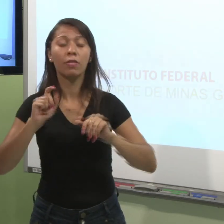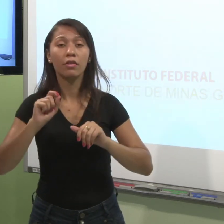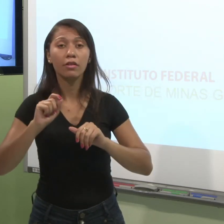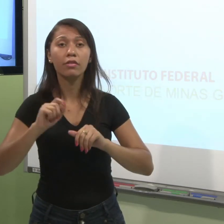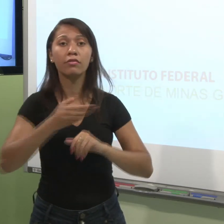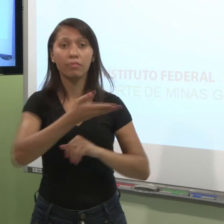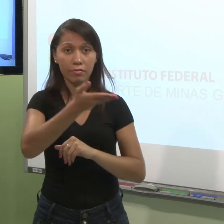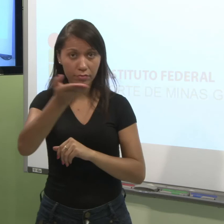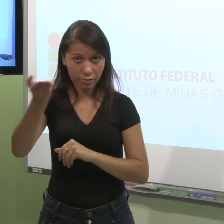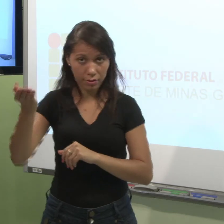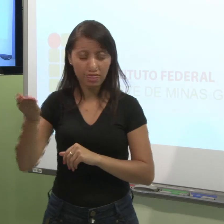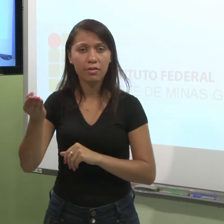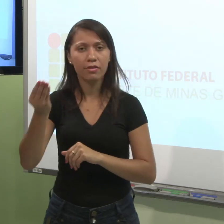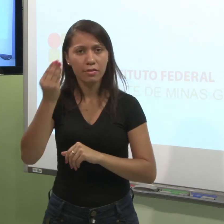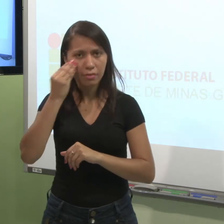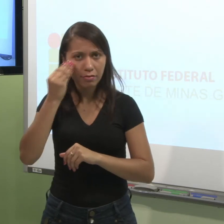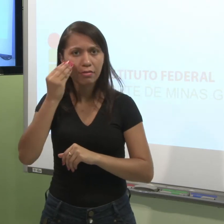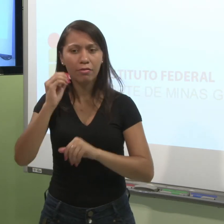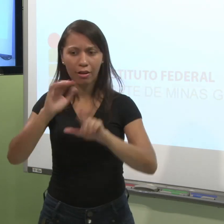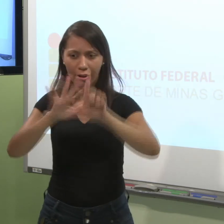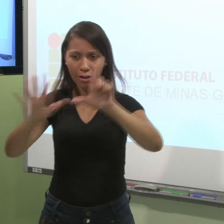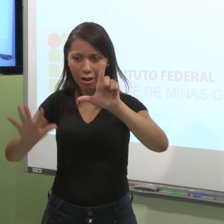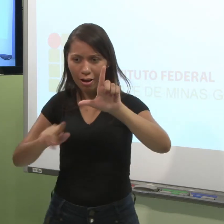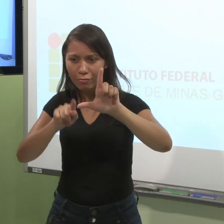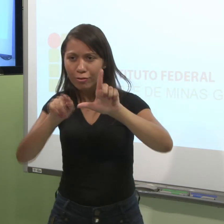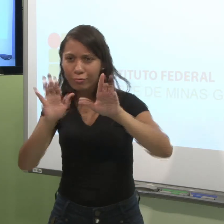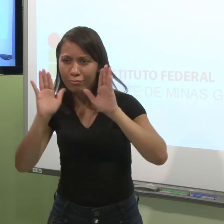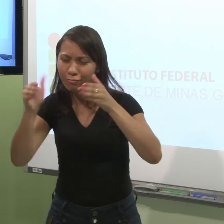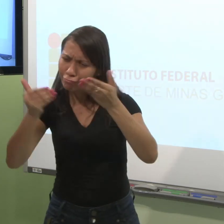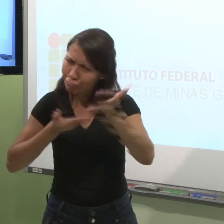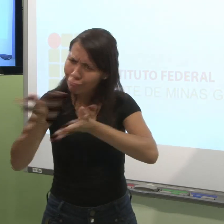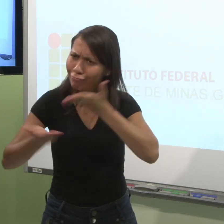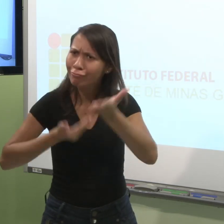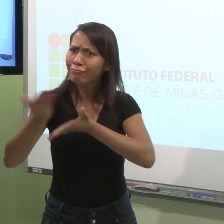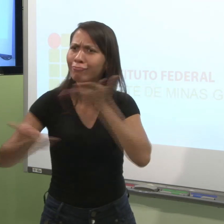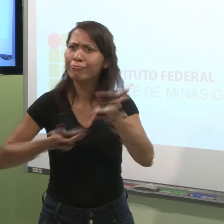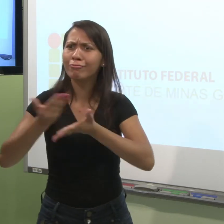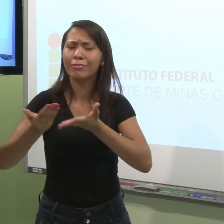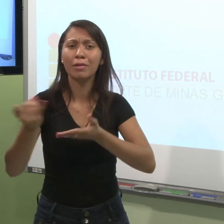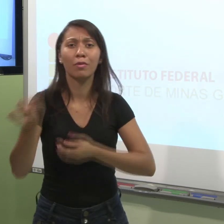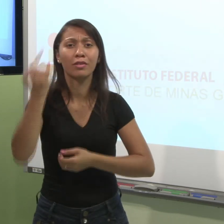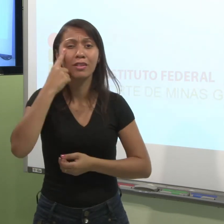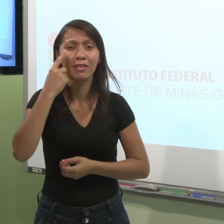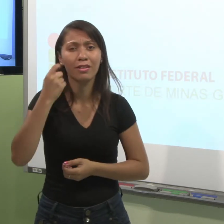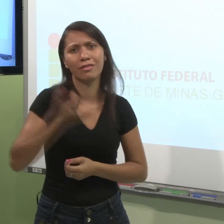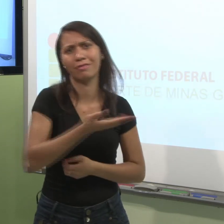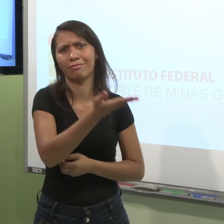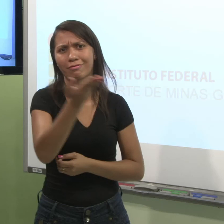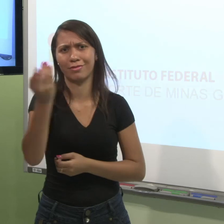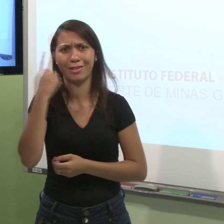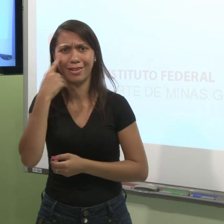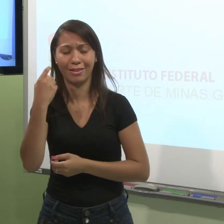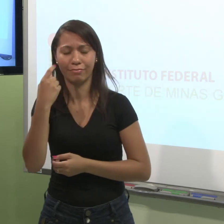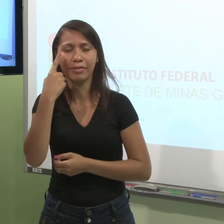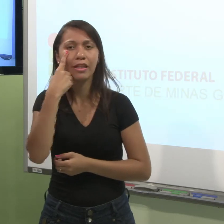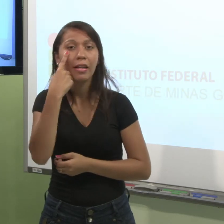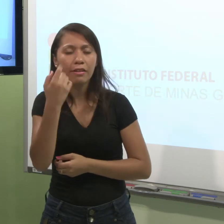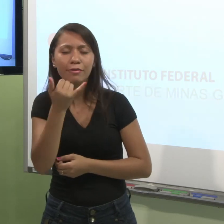vocês tornarem os fóruns interessantes, interativos e assim podendo contribuir e muito para a construção do seu